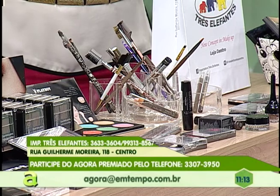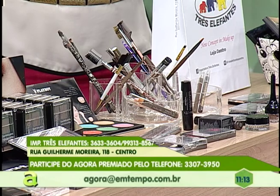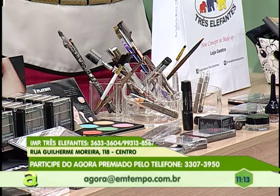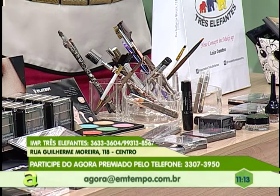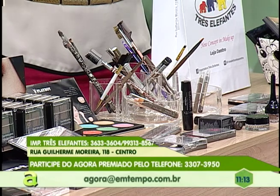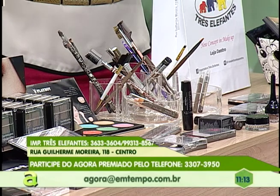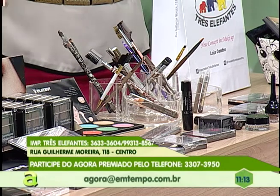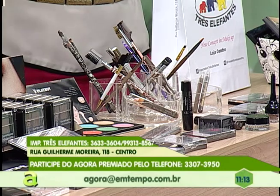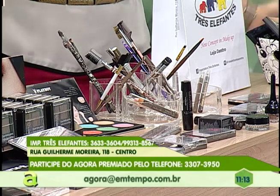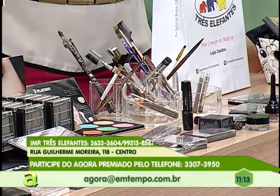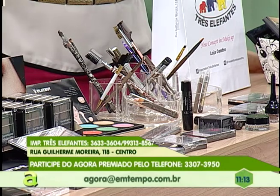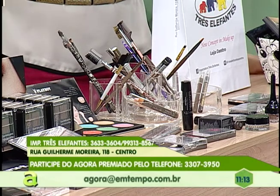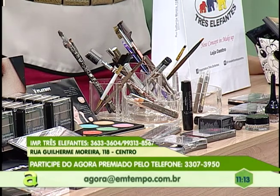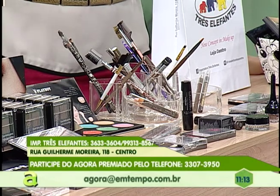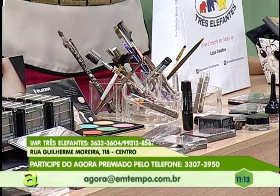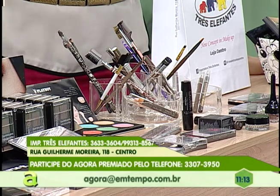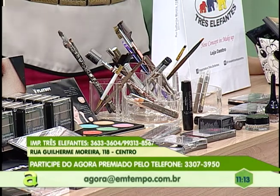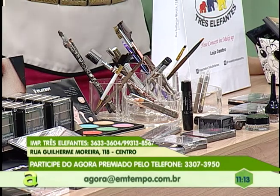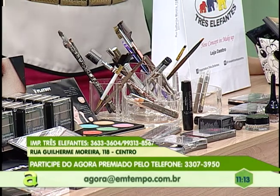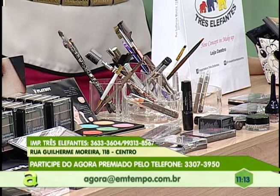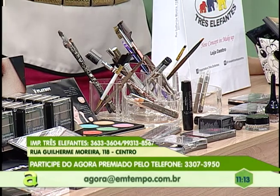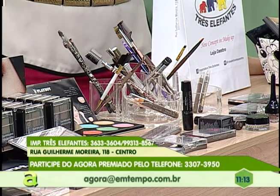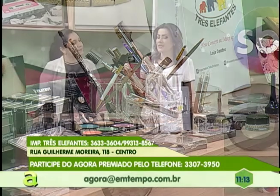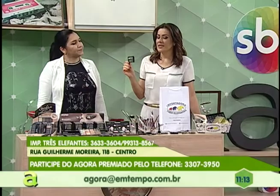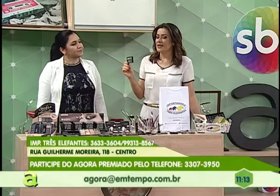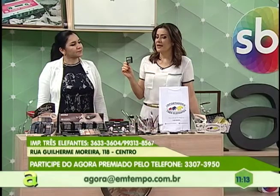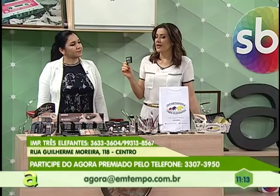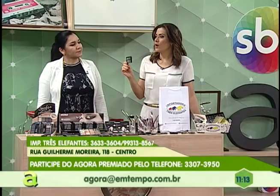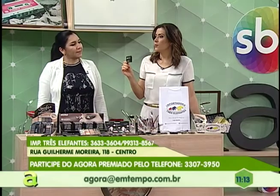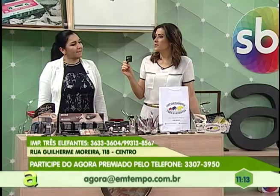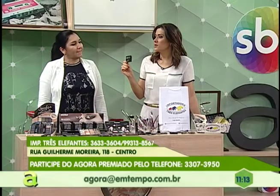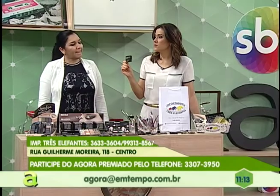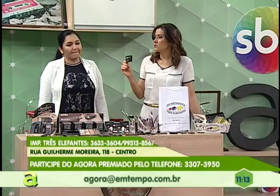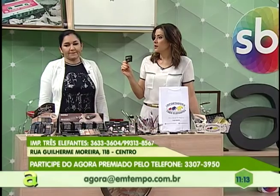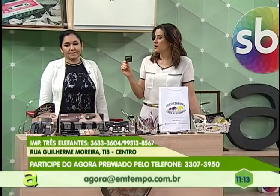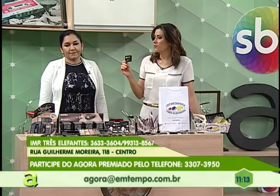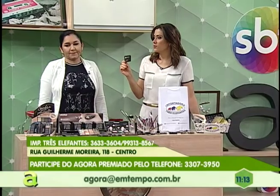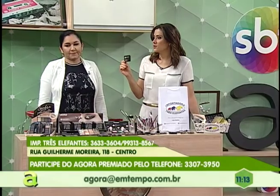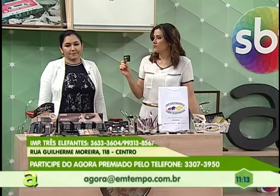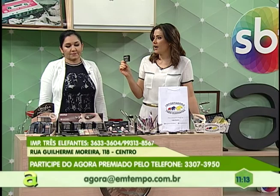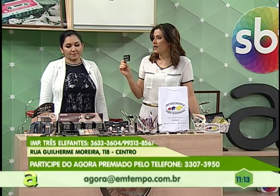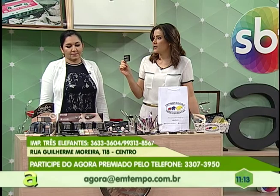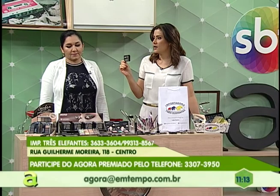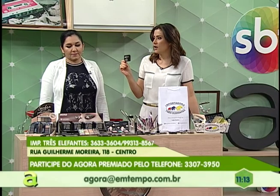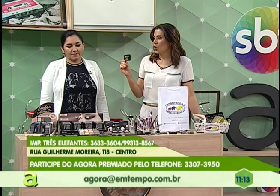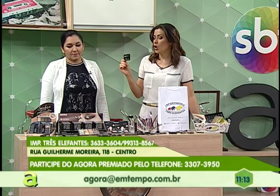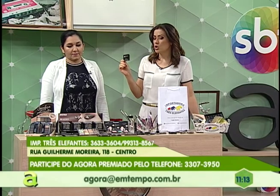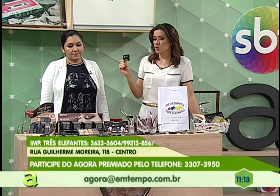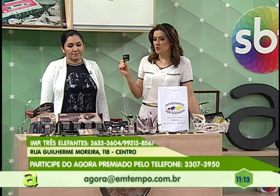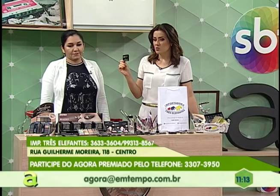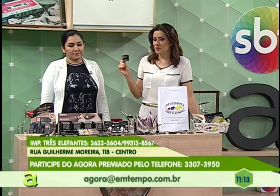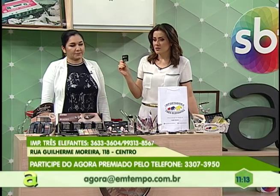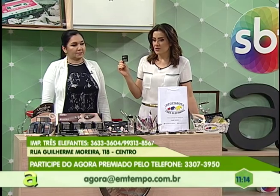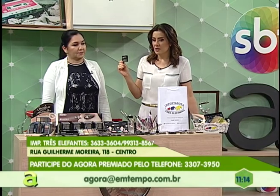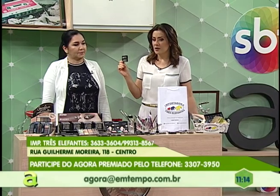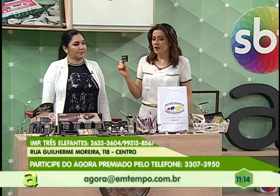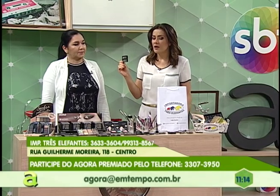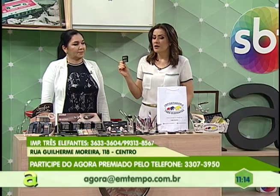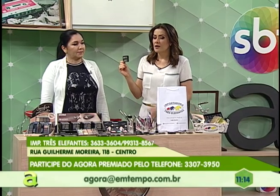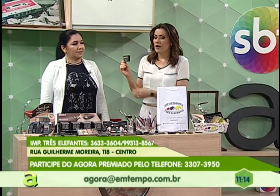um design bem bonito com todos os produtos. Olha, esse aqui é legal, porque esse aqui você vai corrigir a sobrancelha, né?